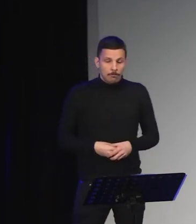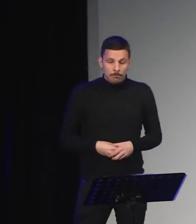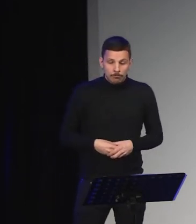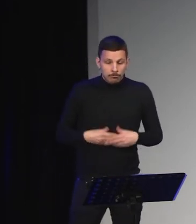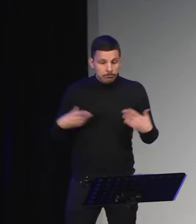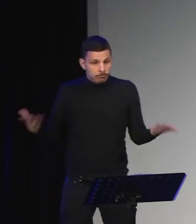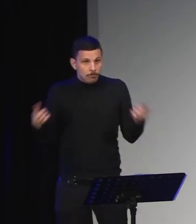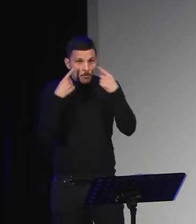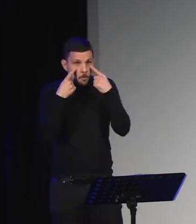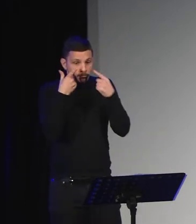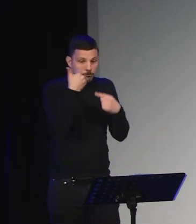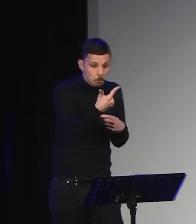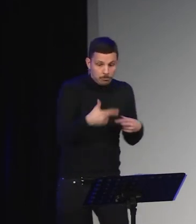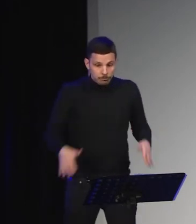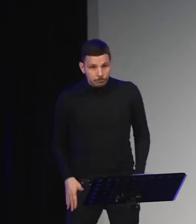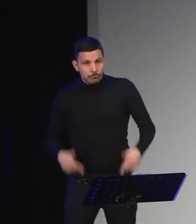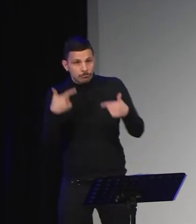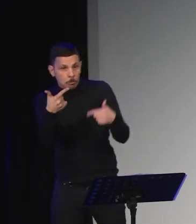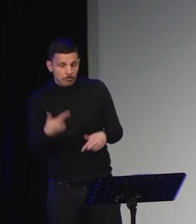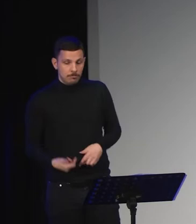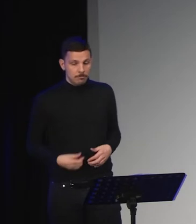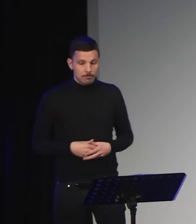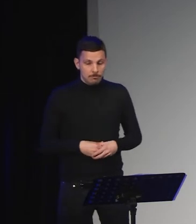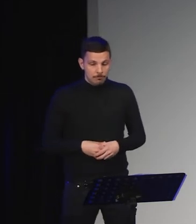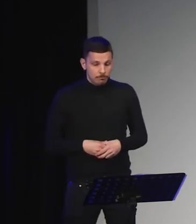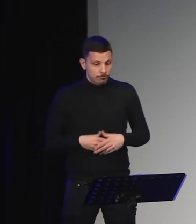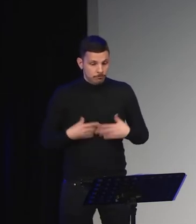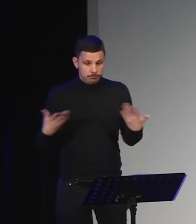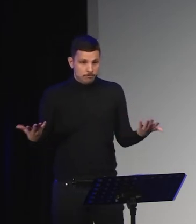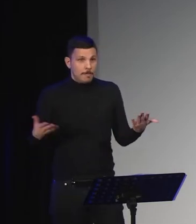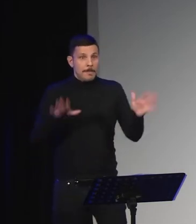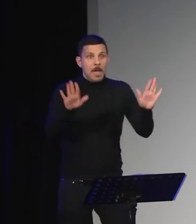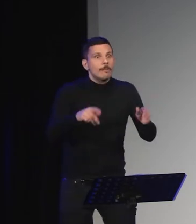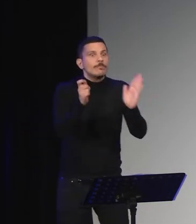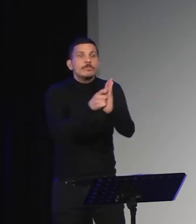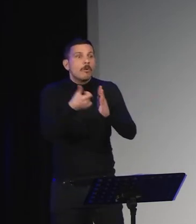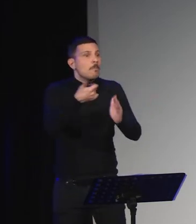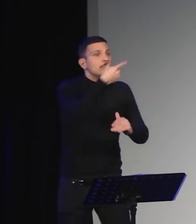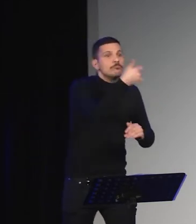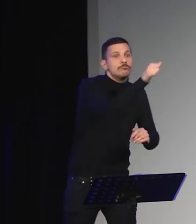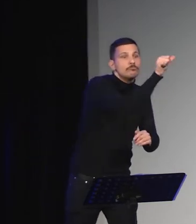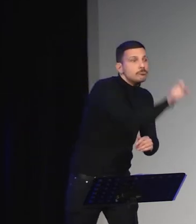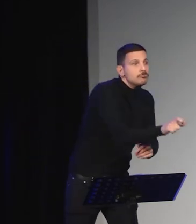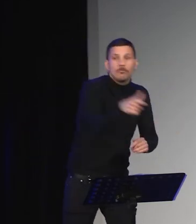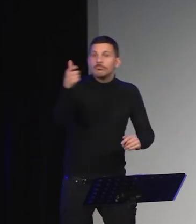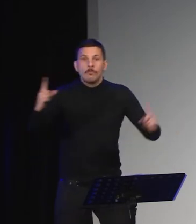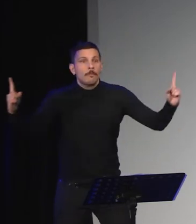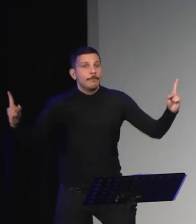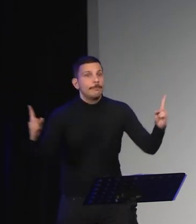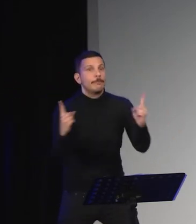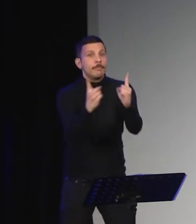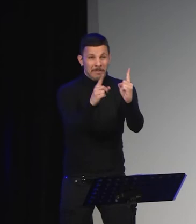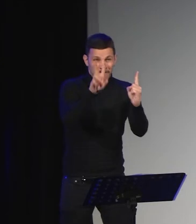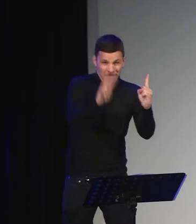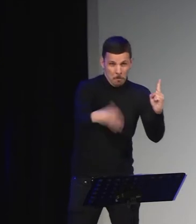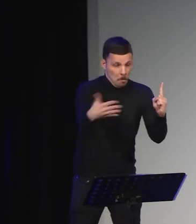cerveau. À la radio, la grand-mère avait entendu « Nous voyons toujours notre nez, mais nous ne le savons pas ».